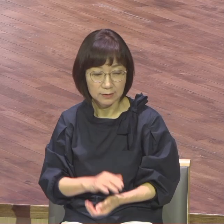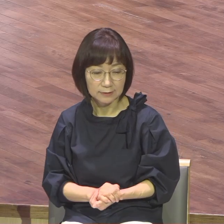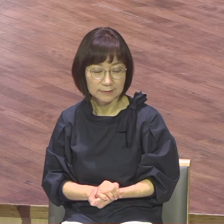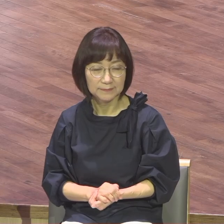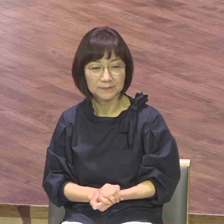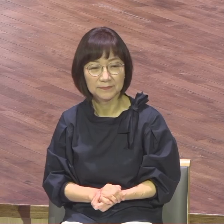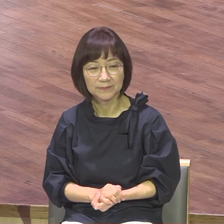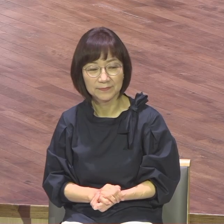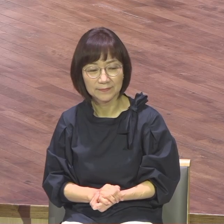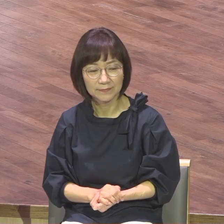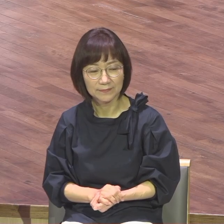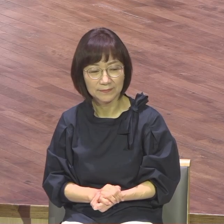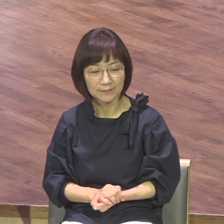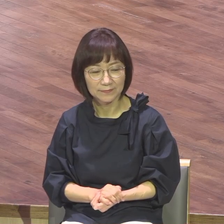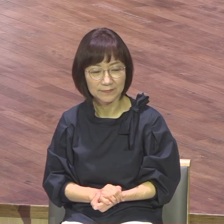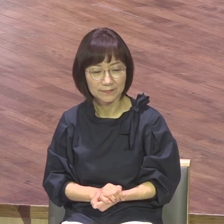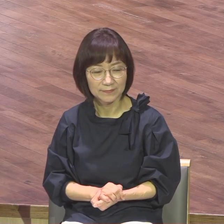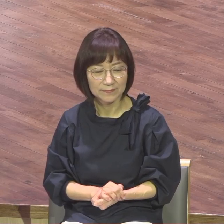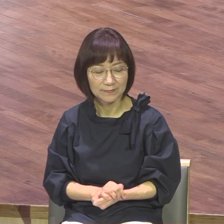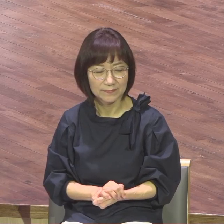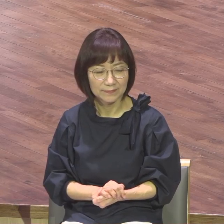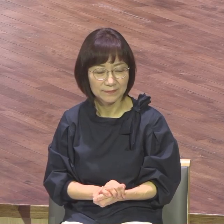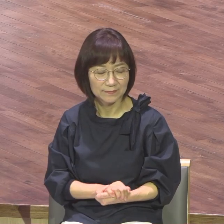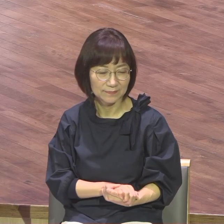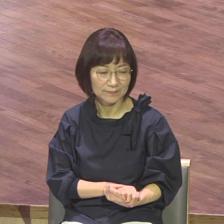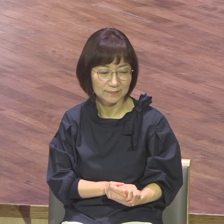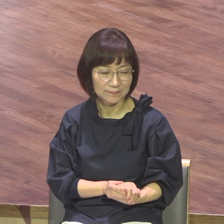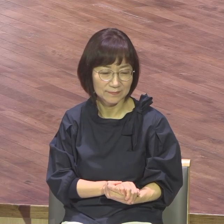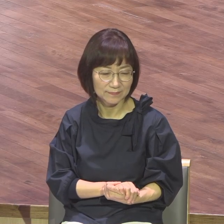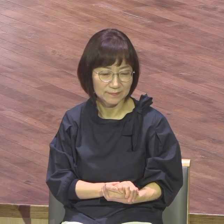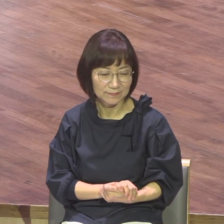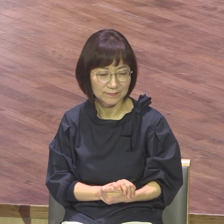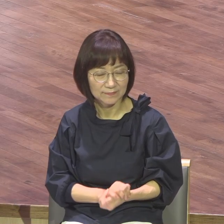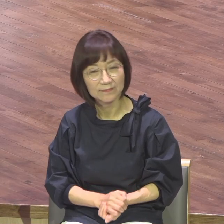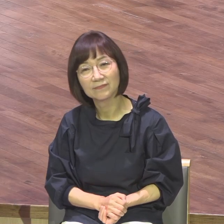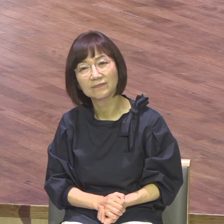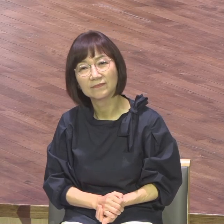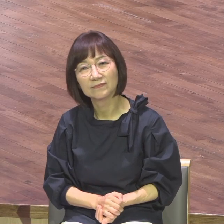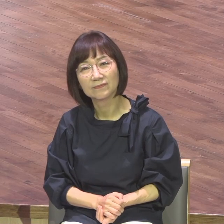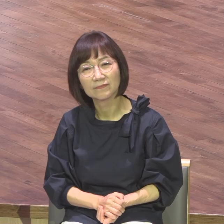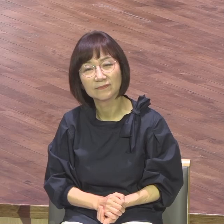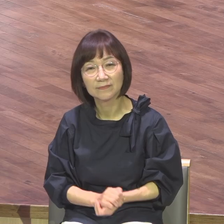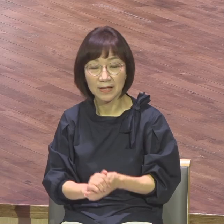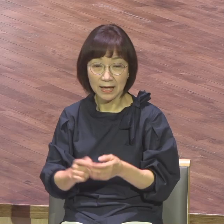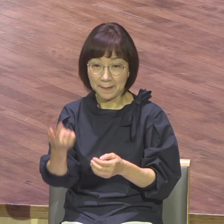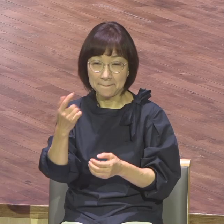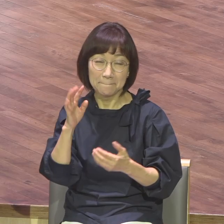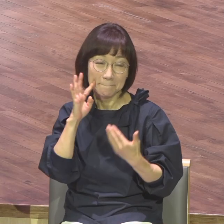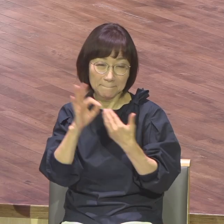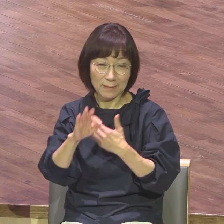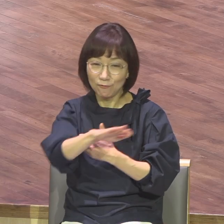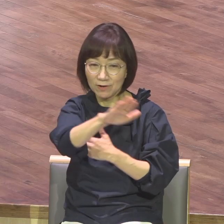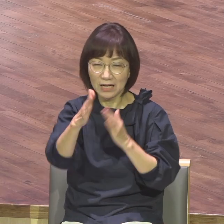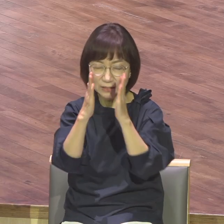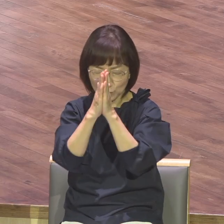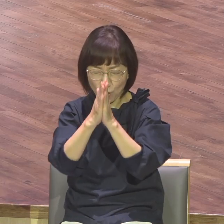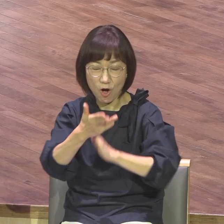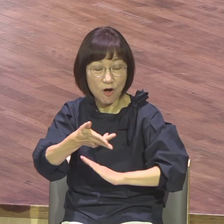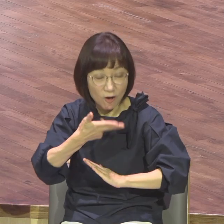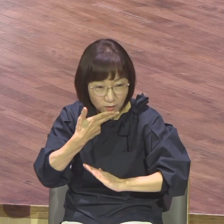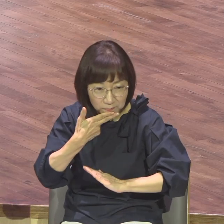기도하지 않으면 무슨 말입니까? 하나님께서 내게 준 모든 축복 다 놓쳐버려요.